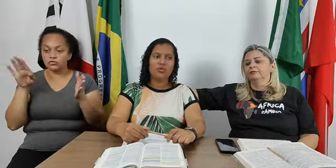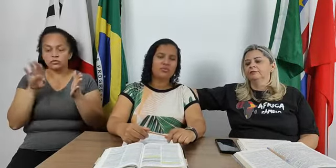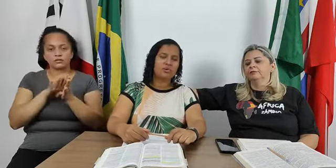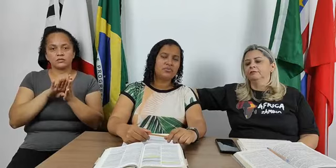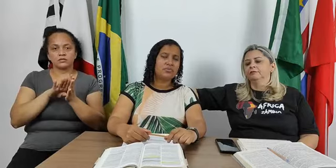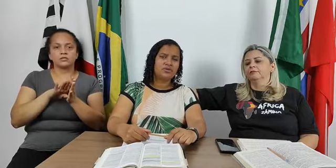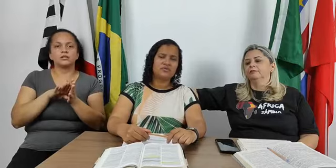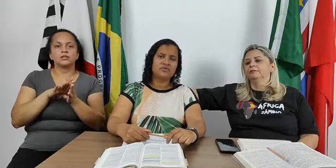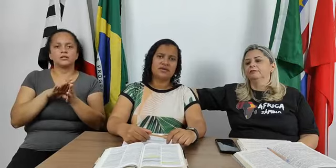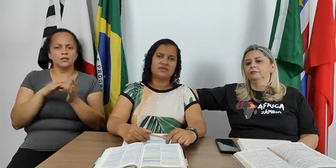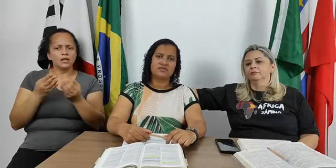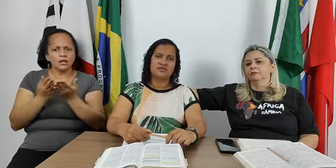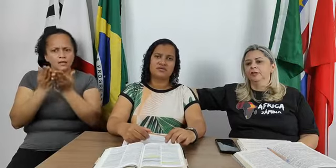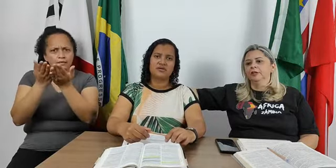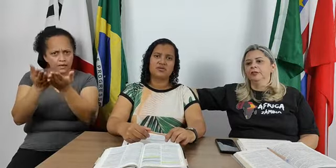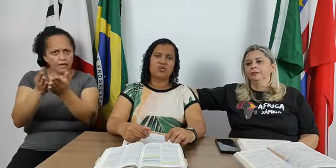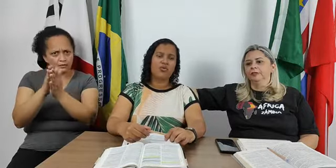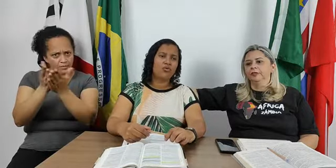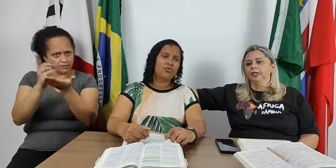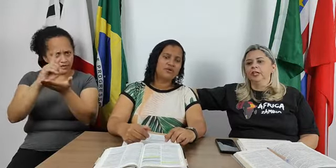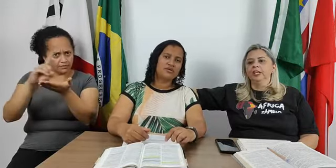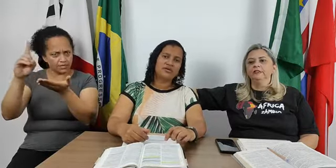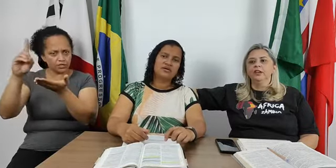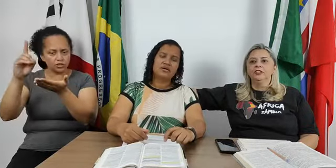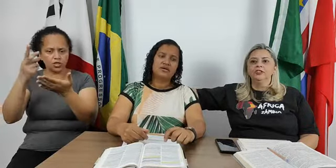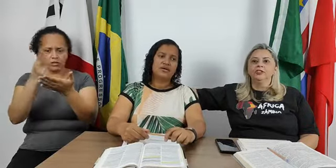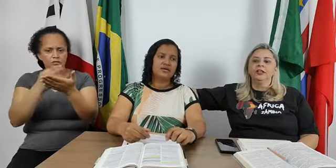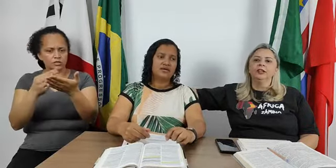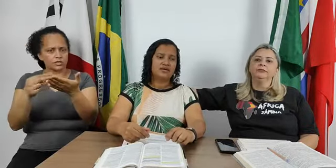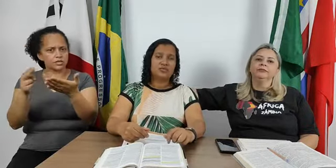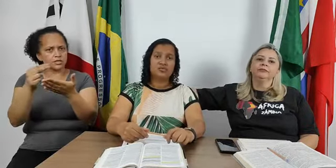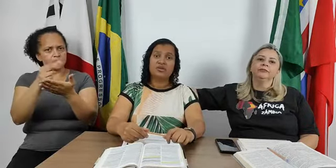brinquedo e compra uma Bíblia ilustrada. Compra